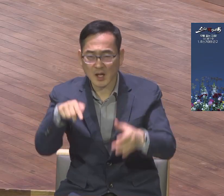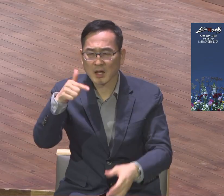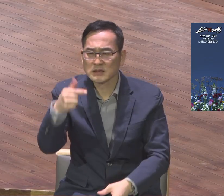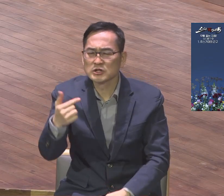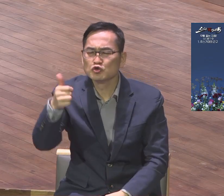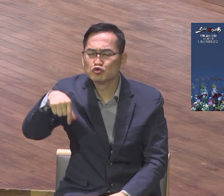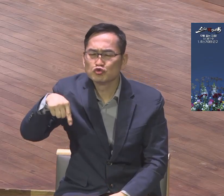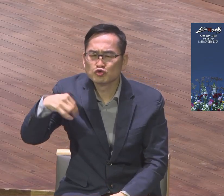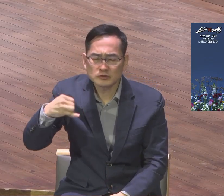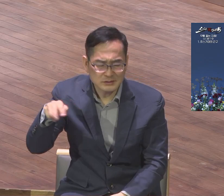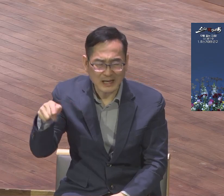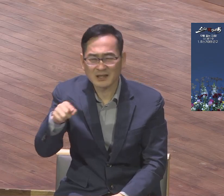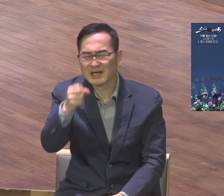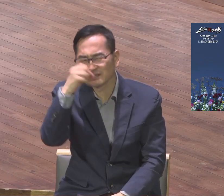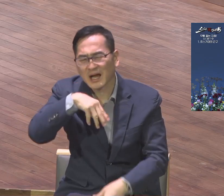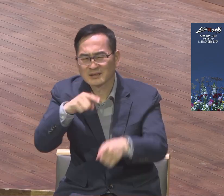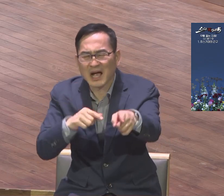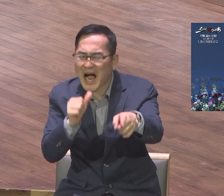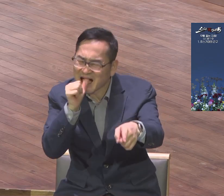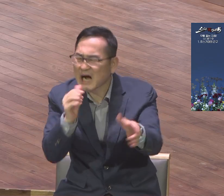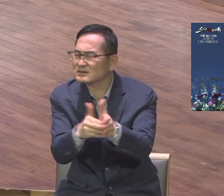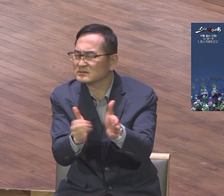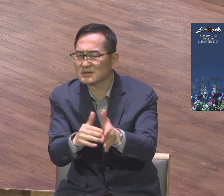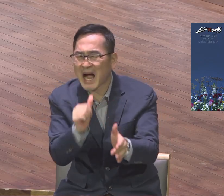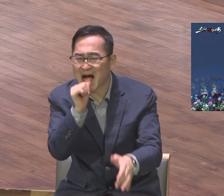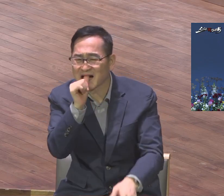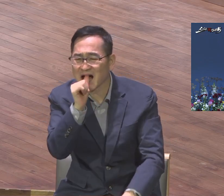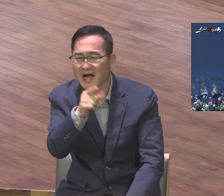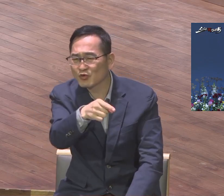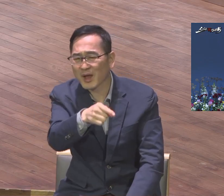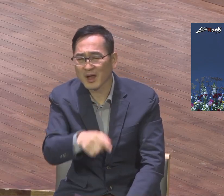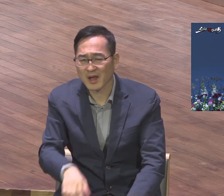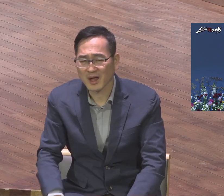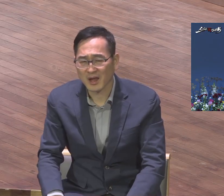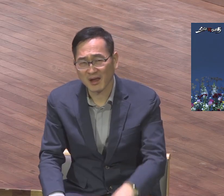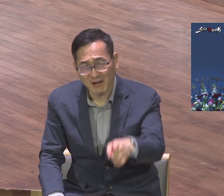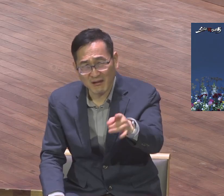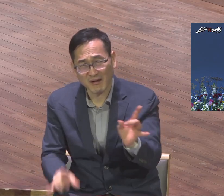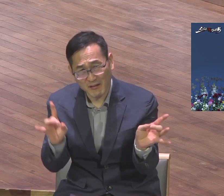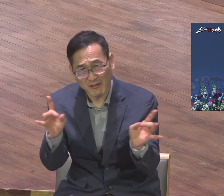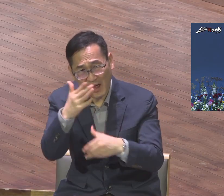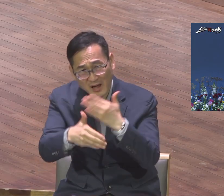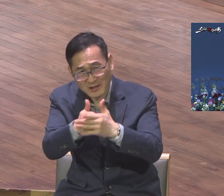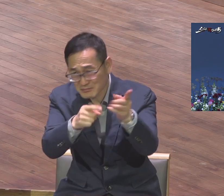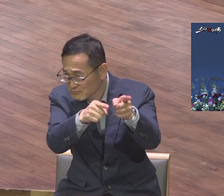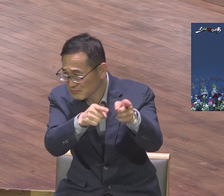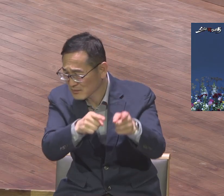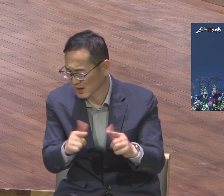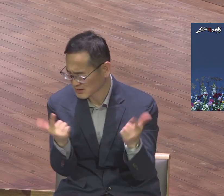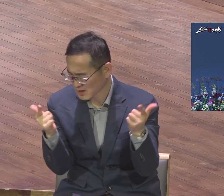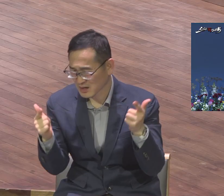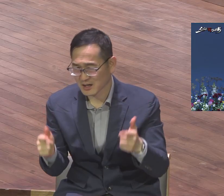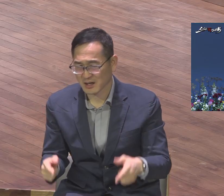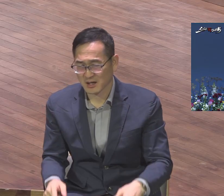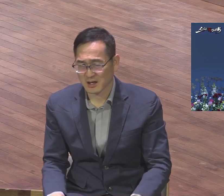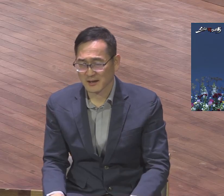뭐냐? 그냥 노그릇이야, 노그릇. 노뱀인데 그냥 노조각이야, 그거. 그게 무슨